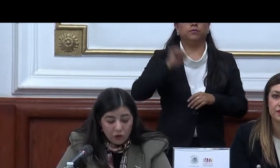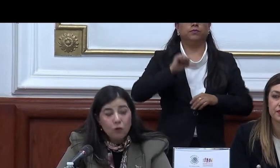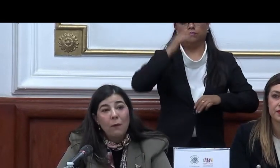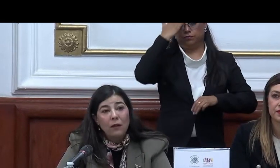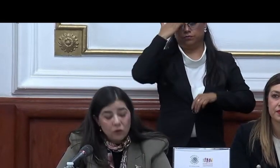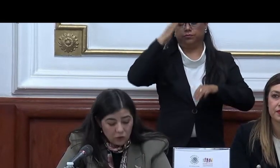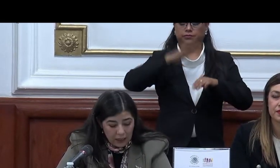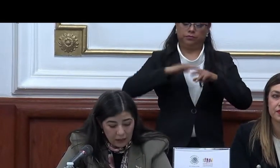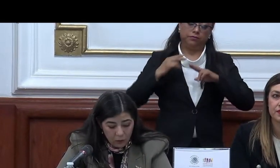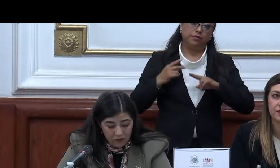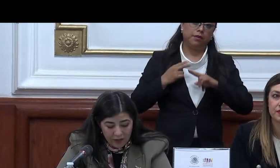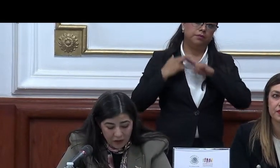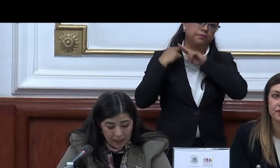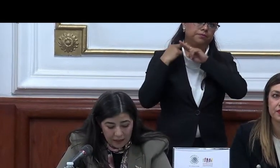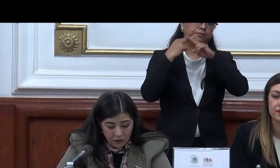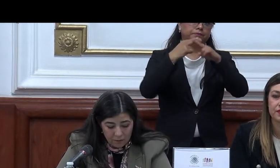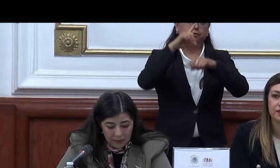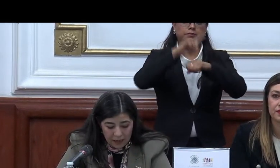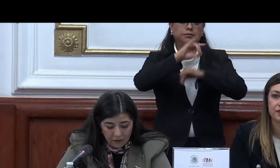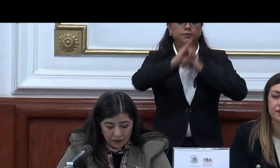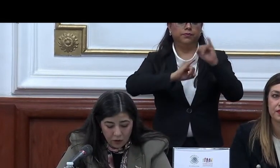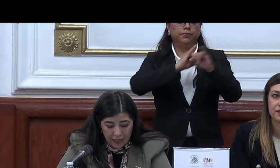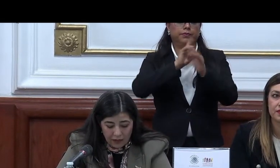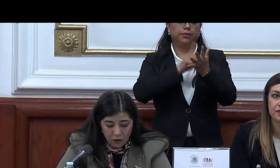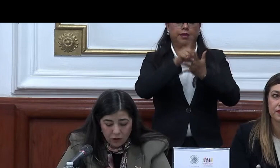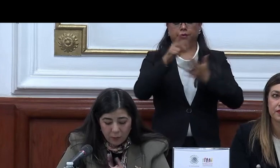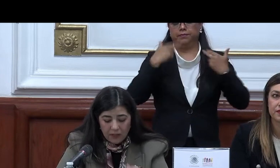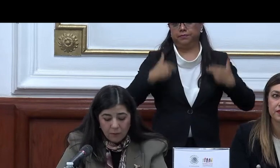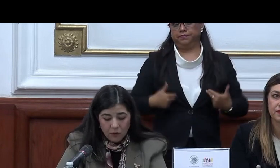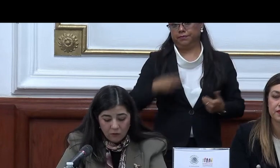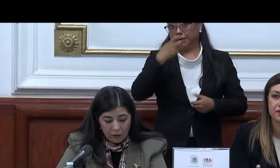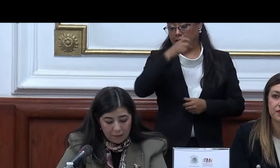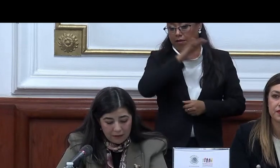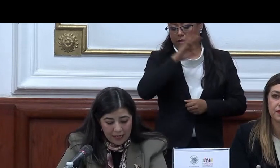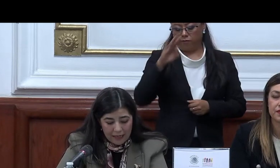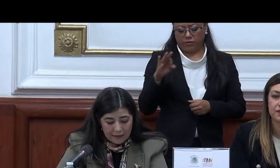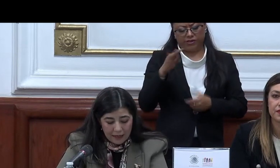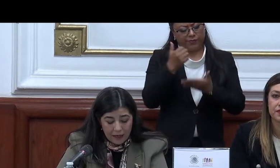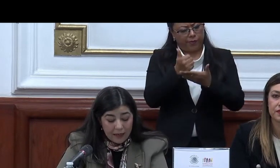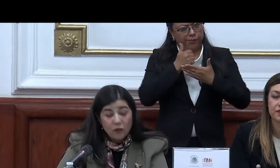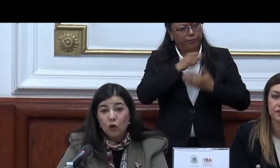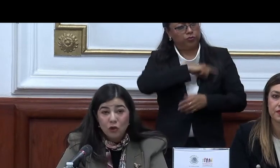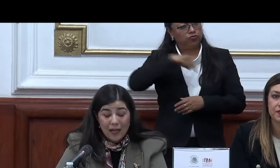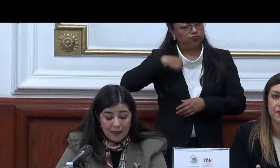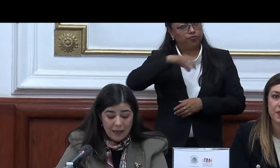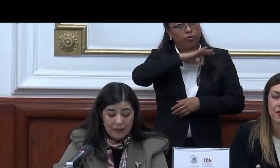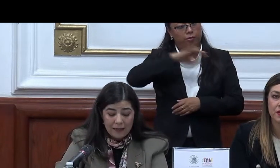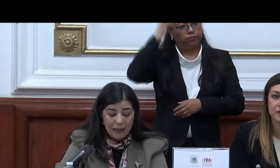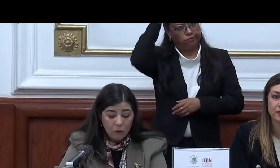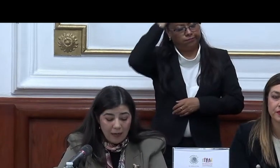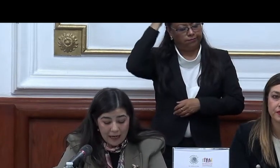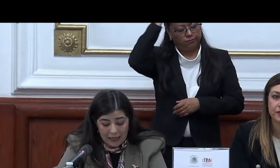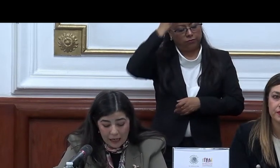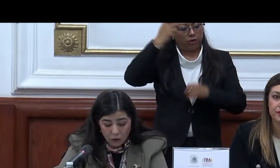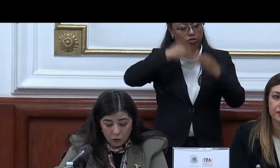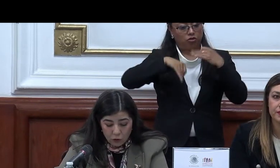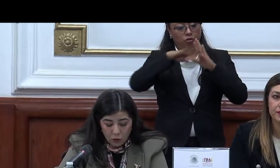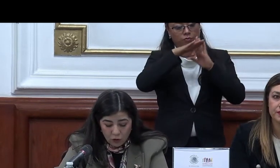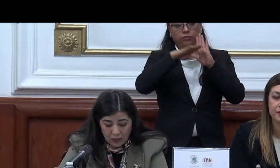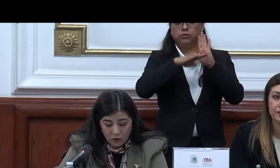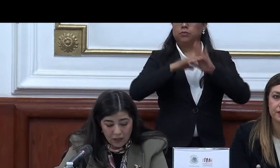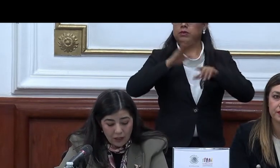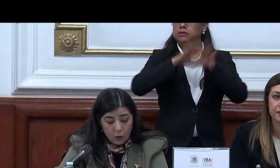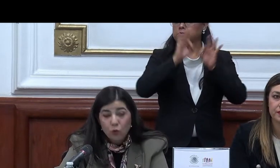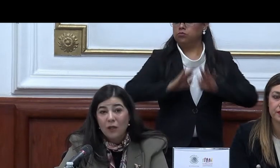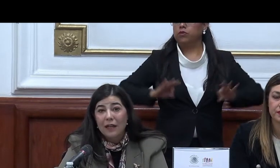los Derechos Humanos, una fecha que nos invita a reflexionar sobre los principios fundamentales que sostienen la dignidad humana y la construcción